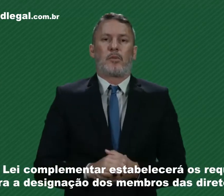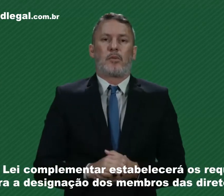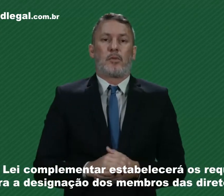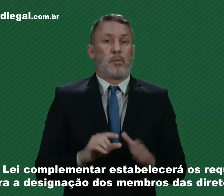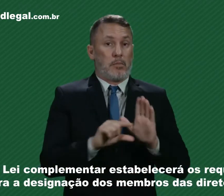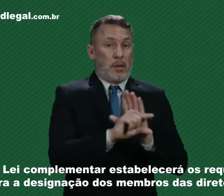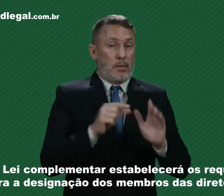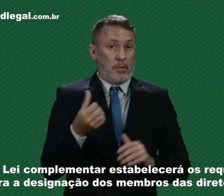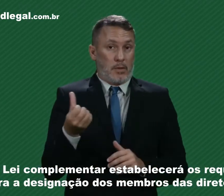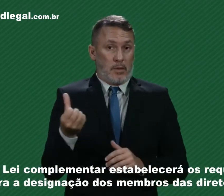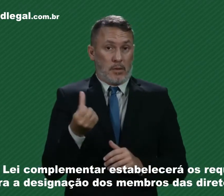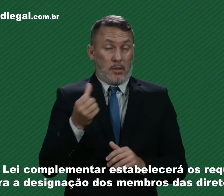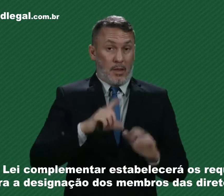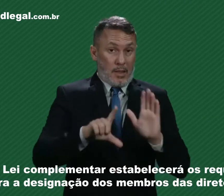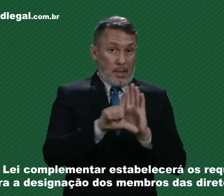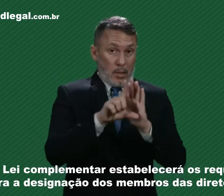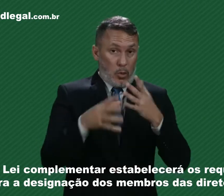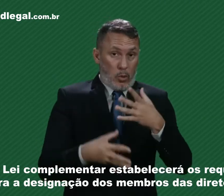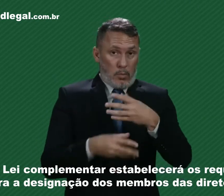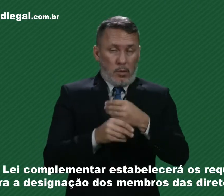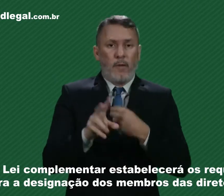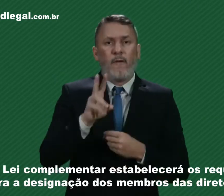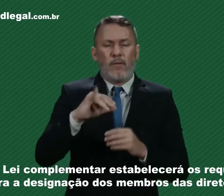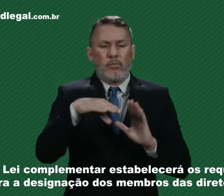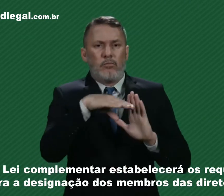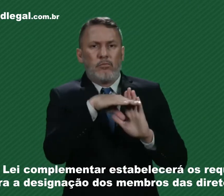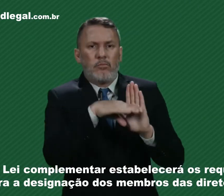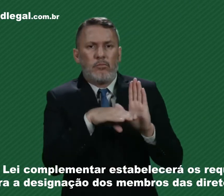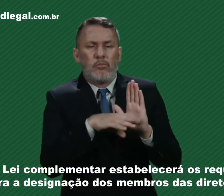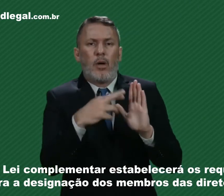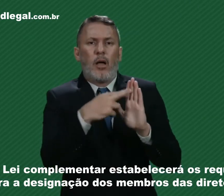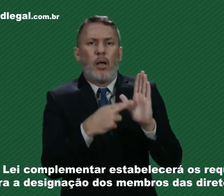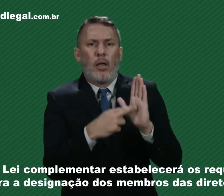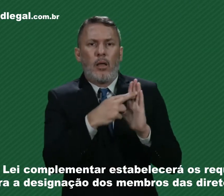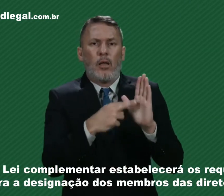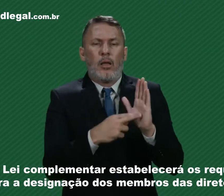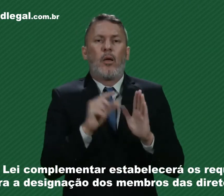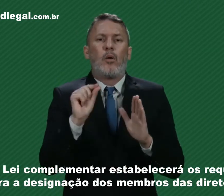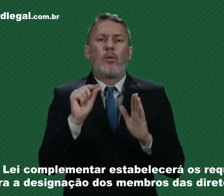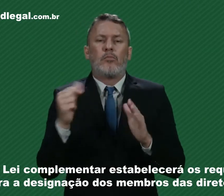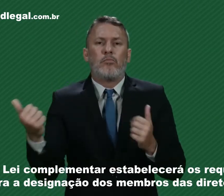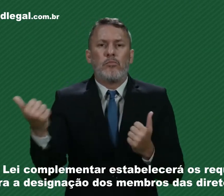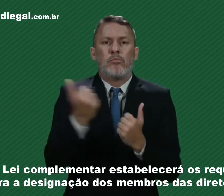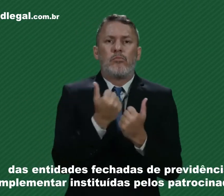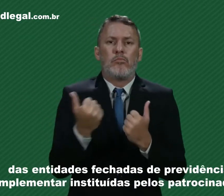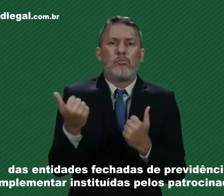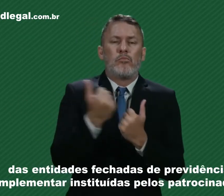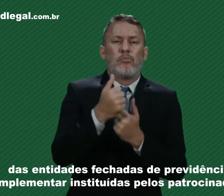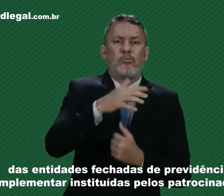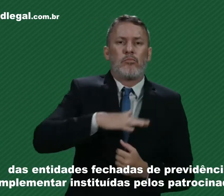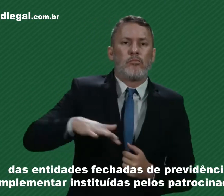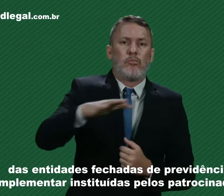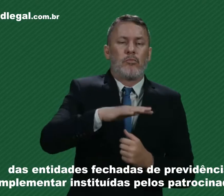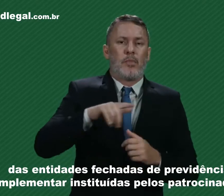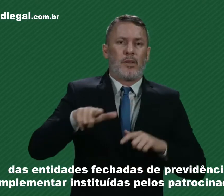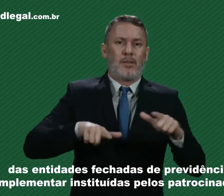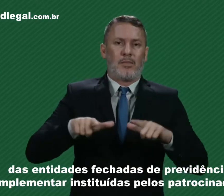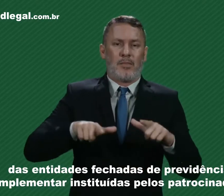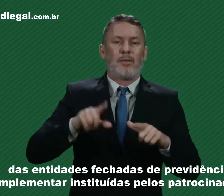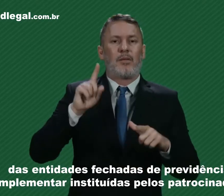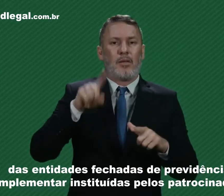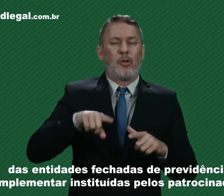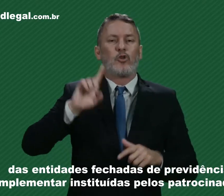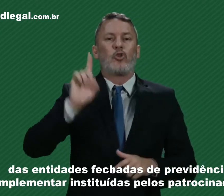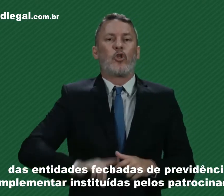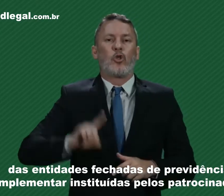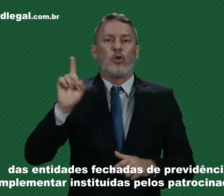6º. Lei complementar estabelecerá os requisitos para a designação dos membros das diretorias das entidades fechadas de